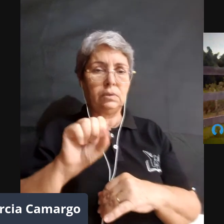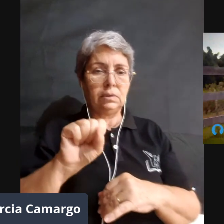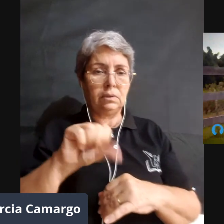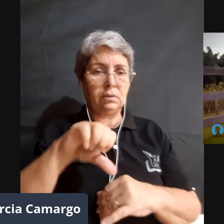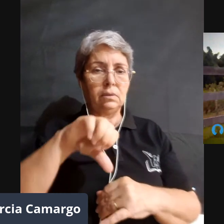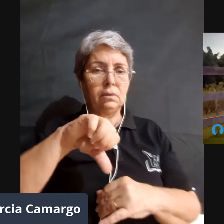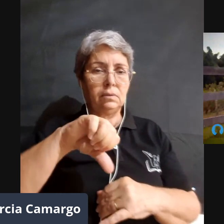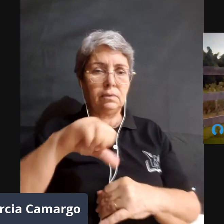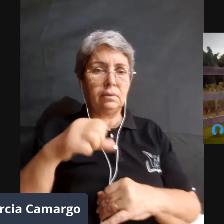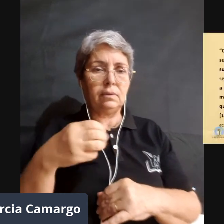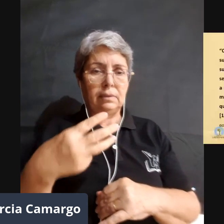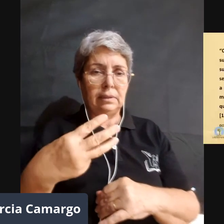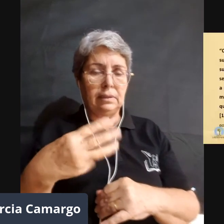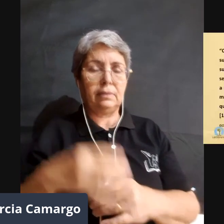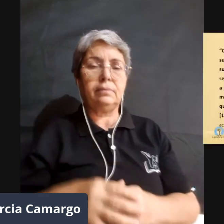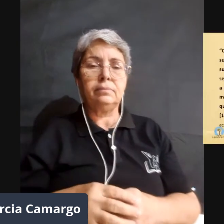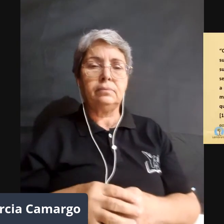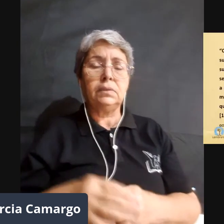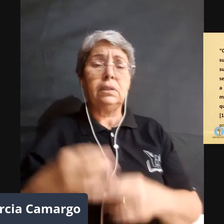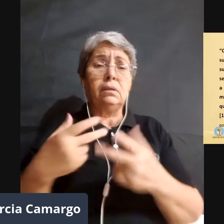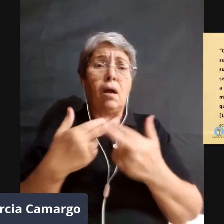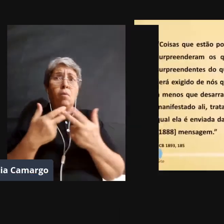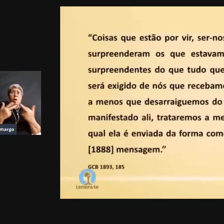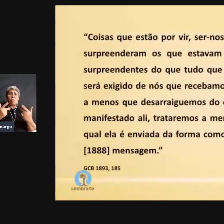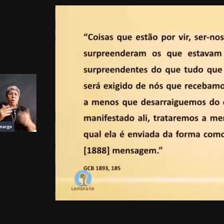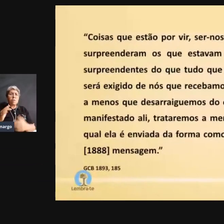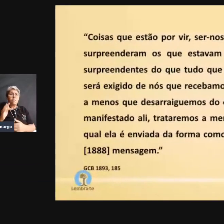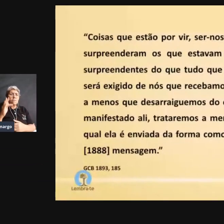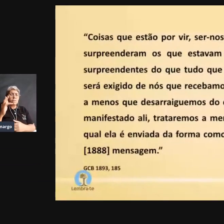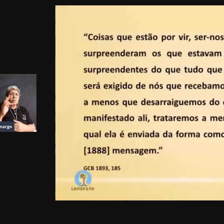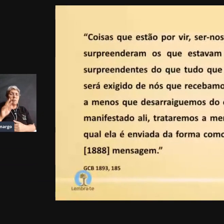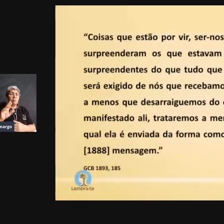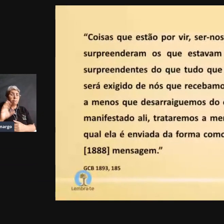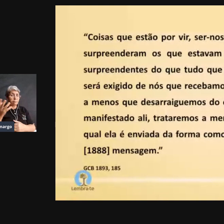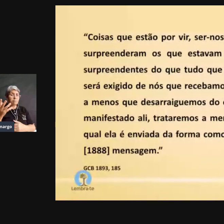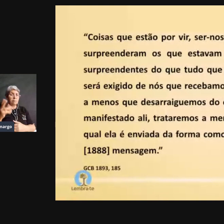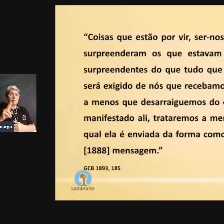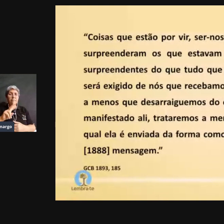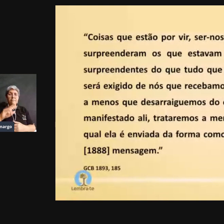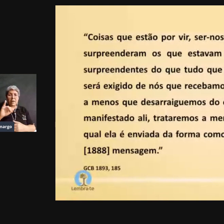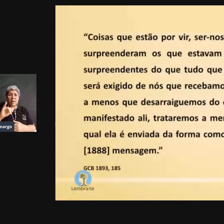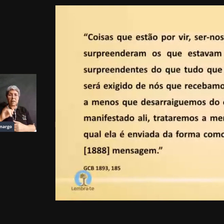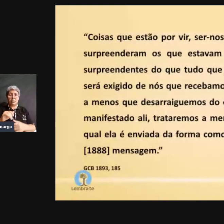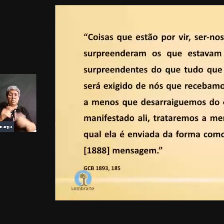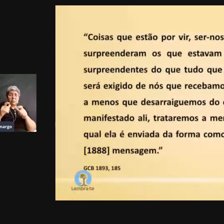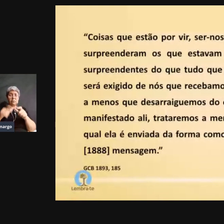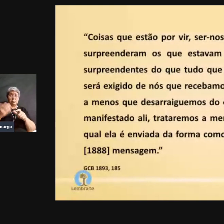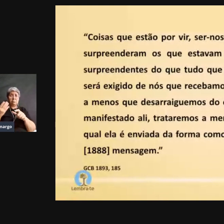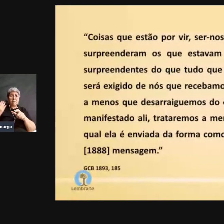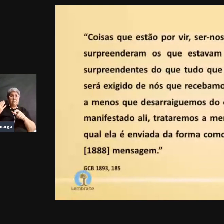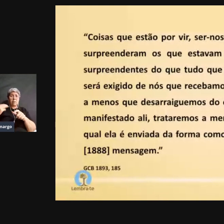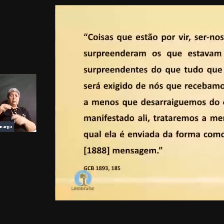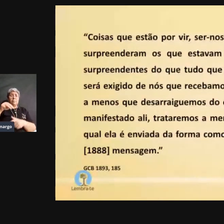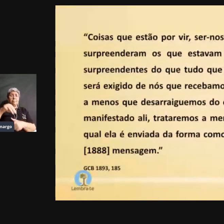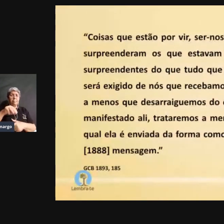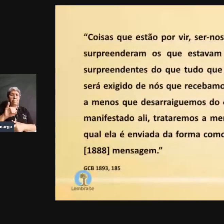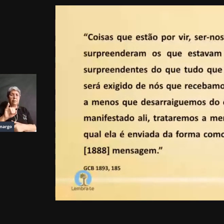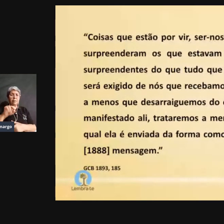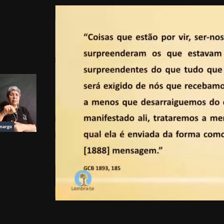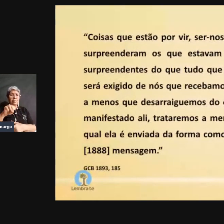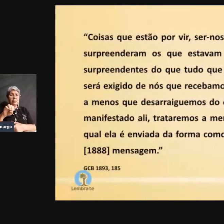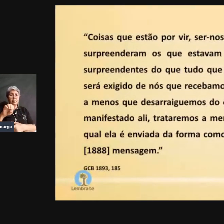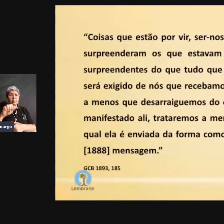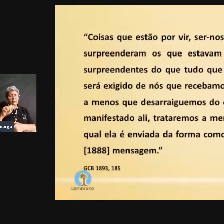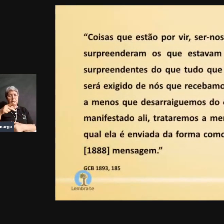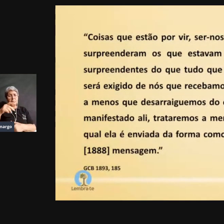por vir ser-nos-ão mais surpreendentes que as que surpreenderam os que estavam presentes em Minneapolis. Mais surpreendentes do que tudo que já vimos